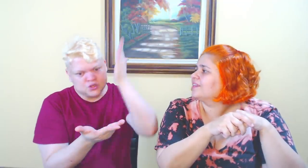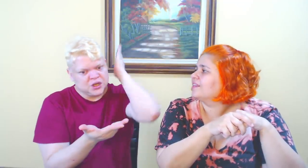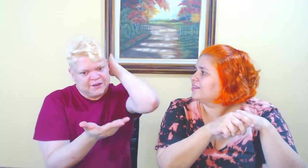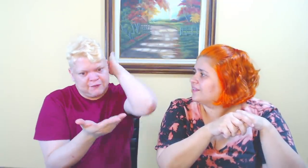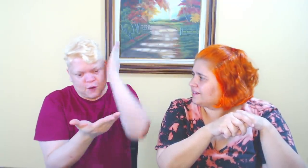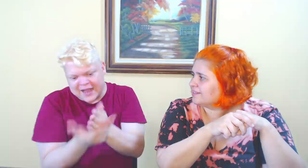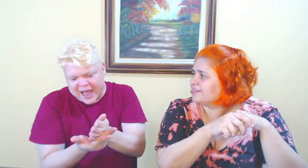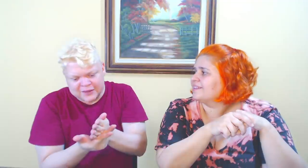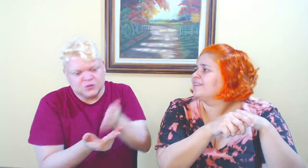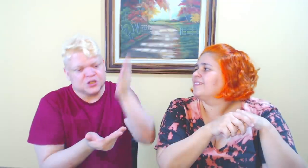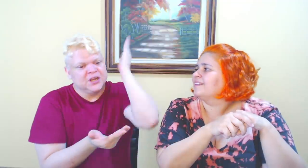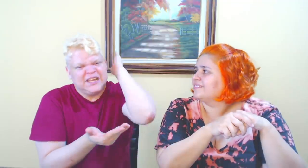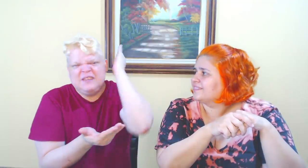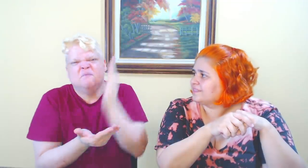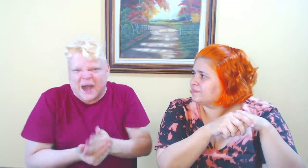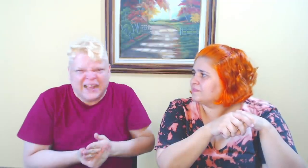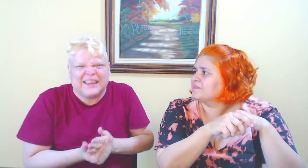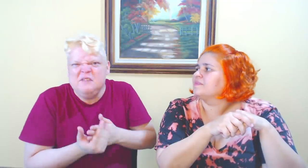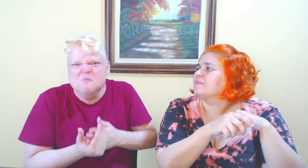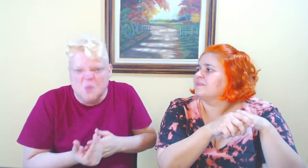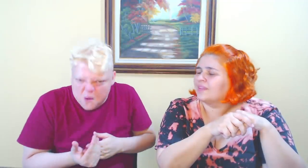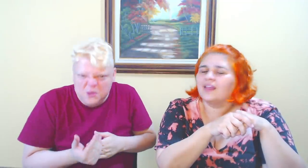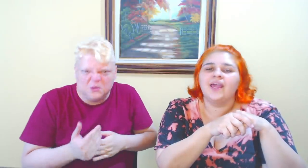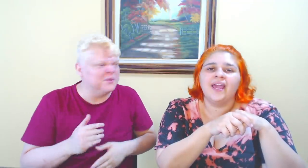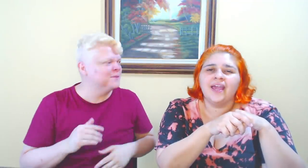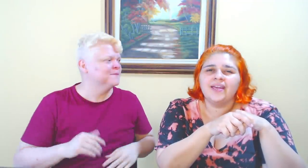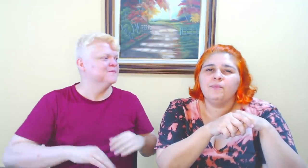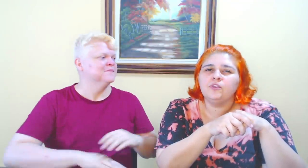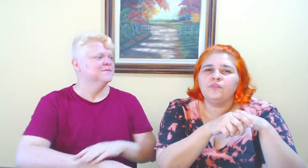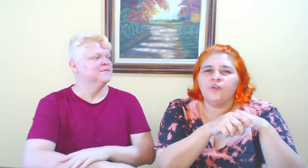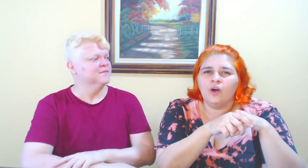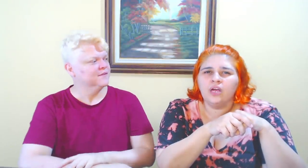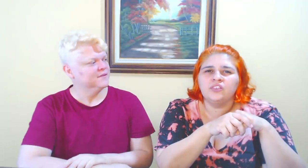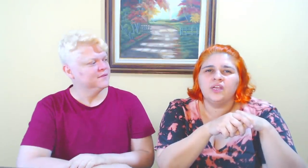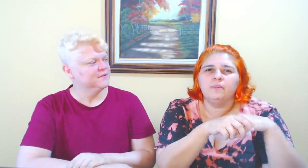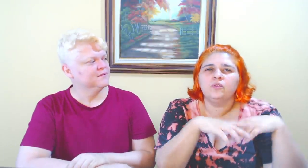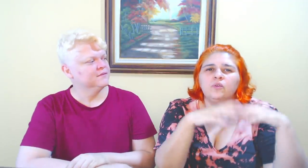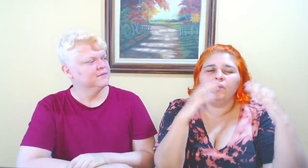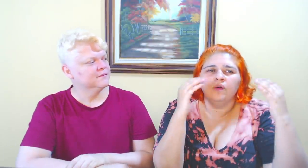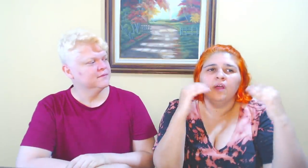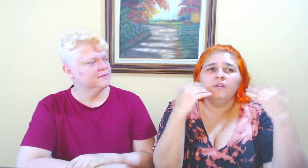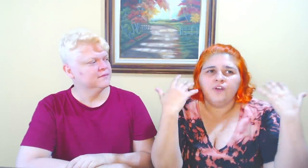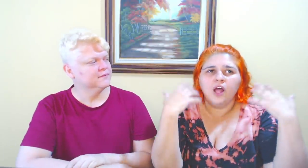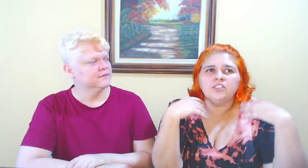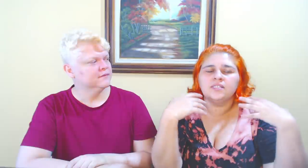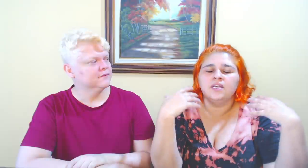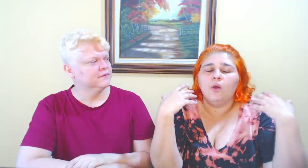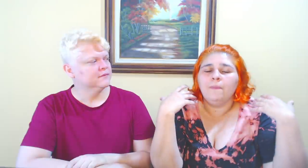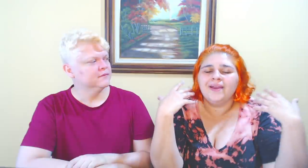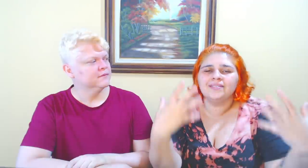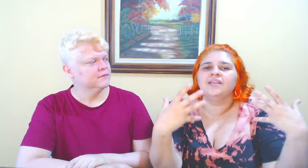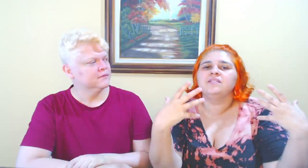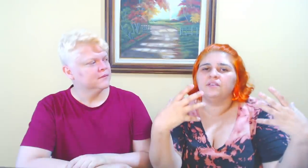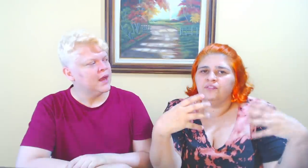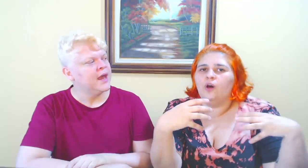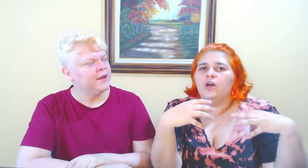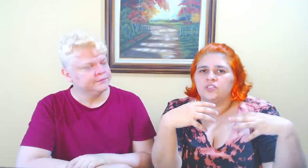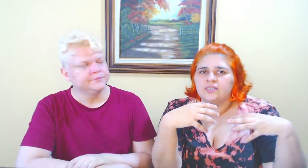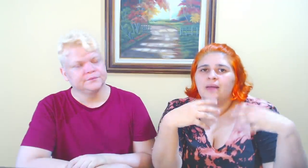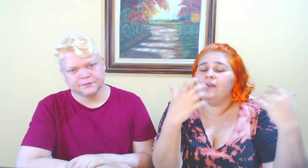Focados E batem muito É Ele é muito forte Ele é muito Forte assim Com presença forte Sabe Não é